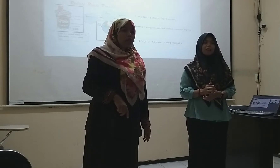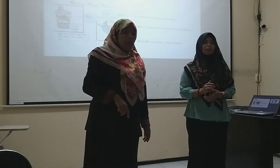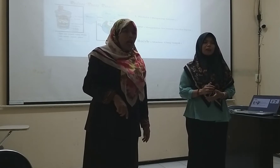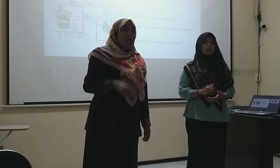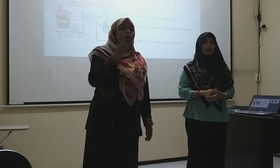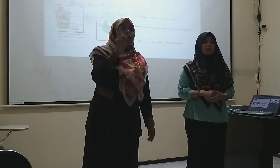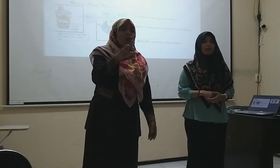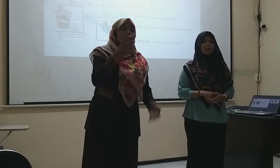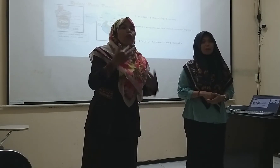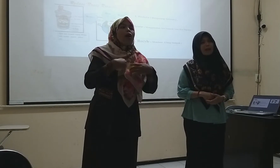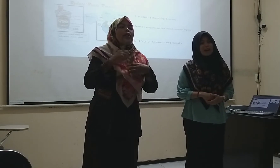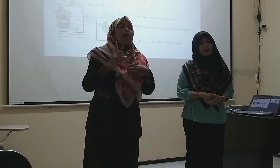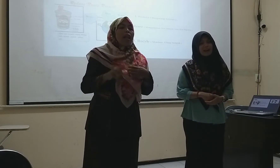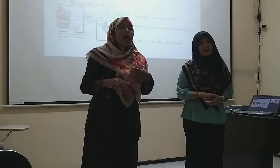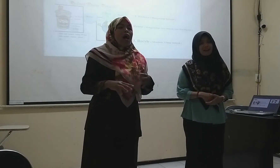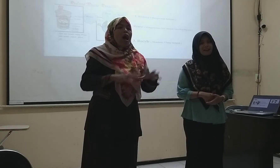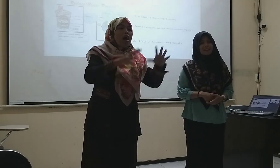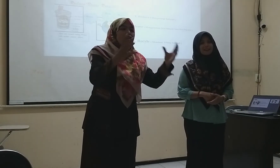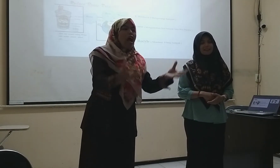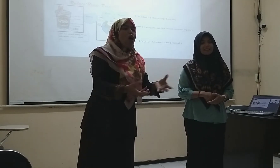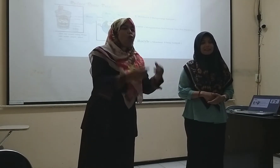RECYLE itu adalah mendaur ulang.